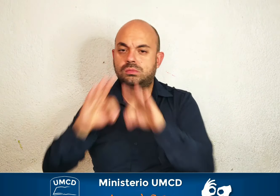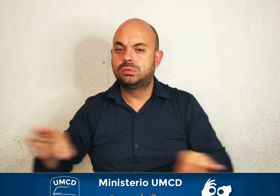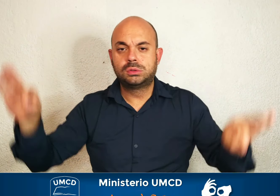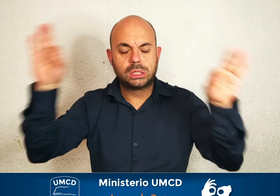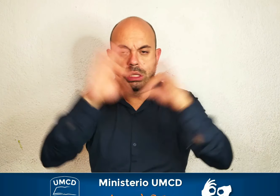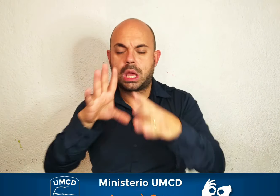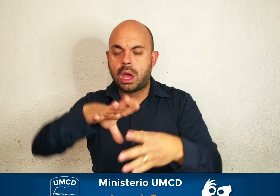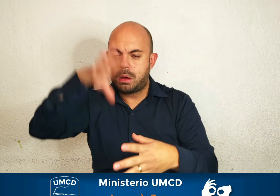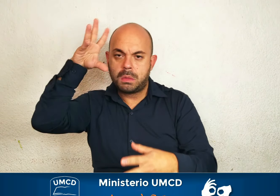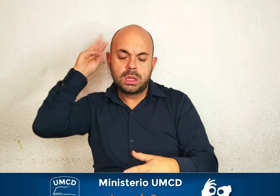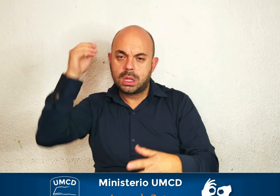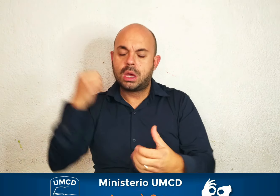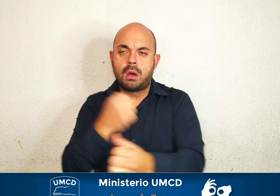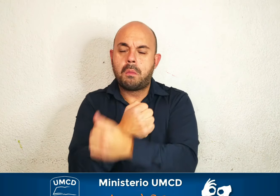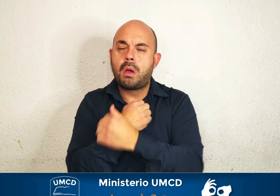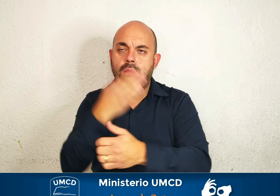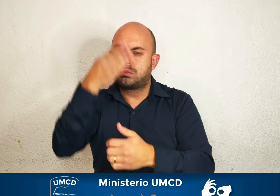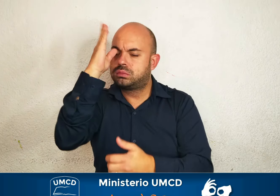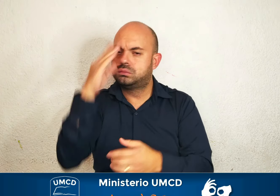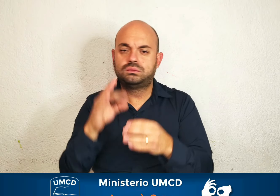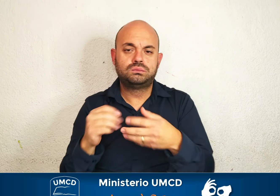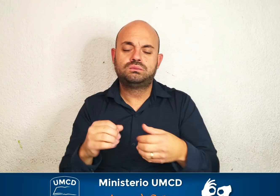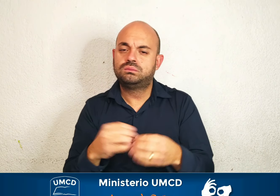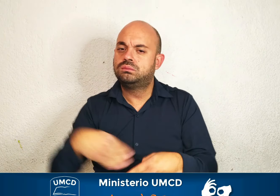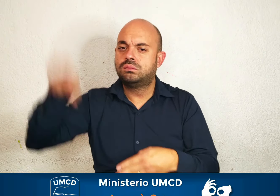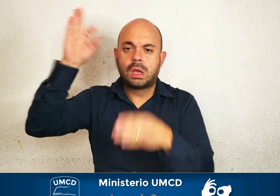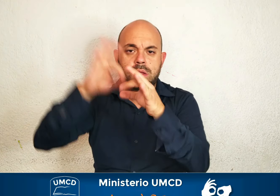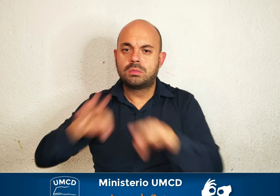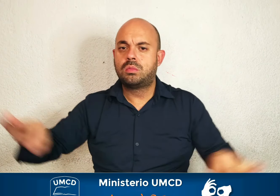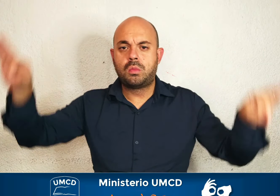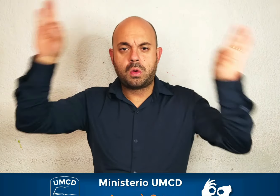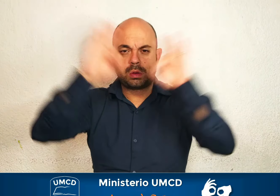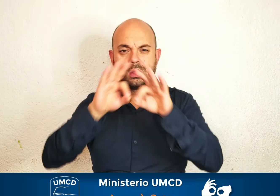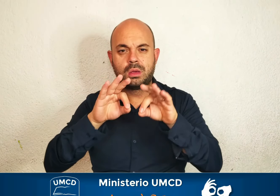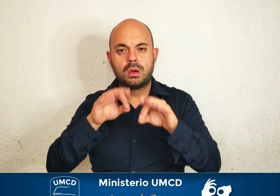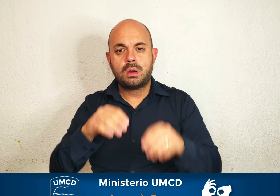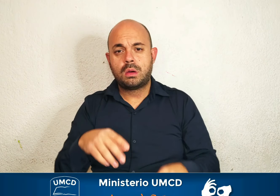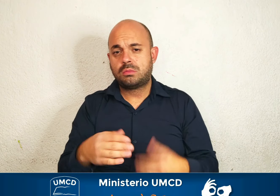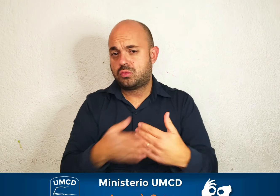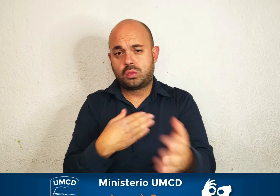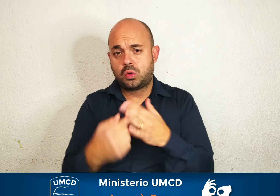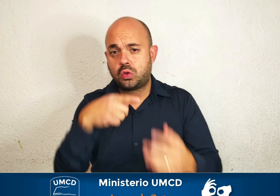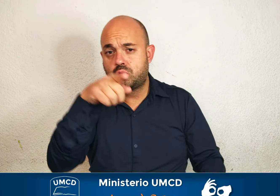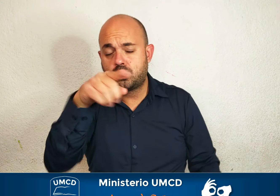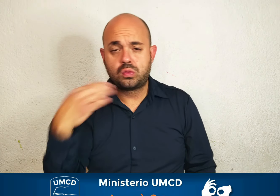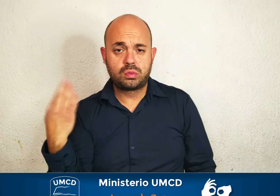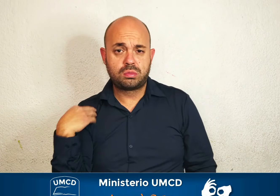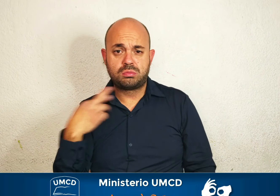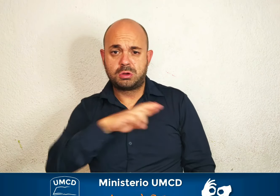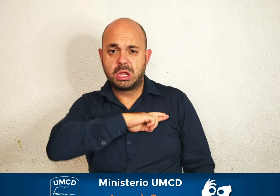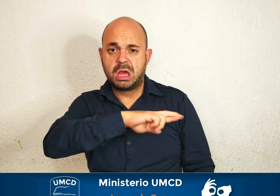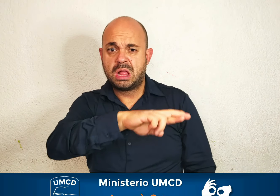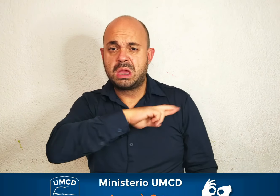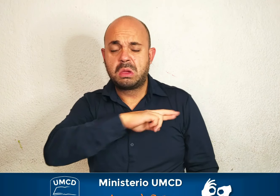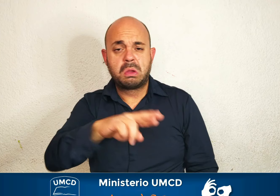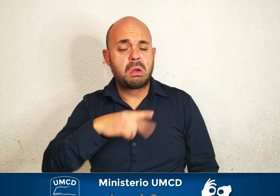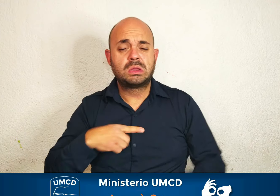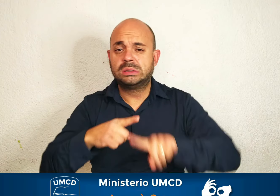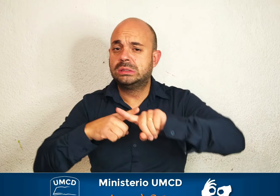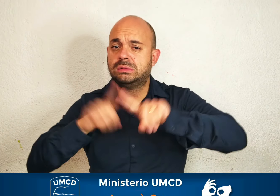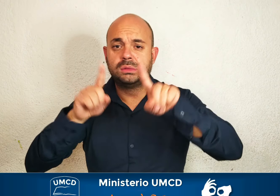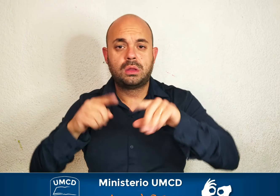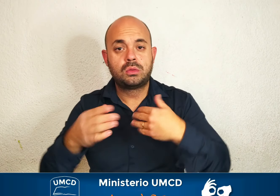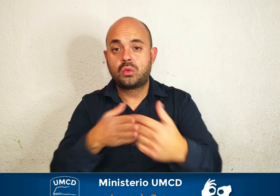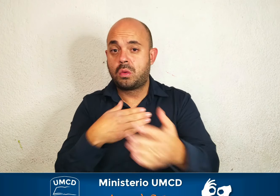nosotros podamos vivir. A veces nosotros pensamos que viviendo una vida religiosa, no una relación, ya